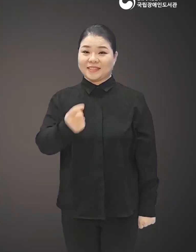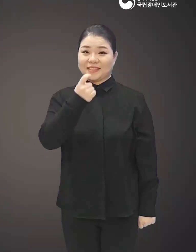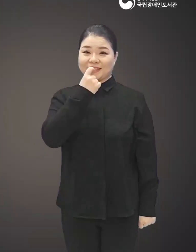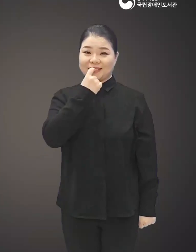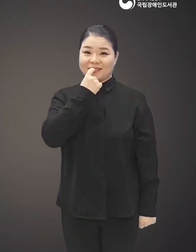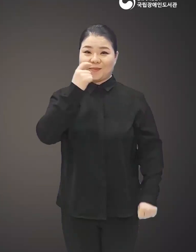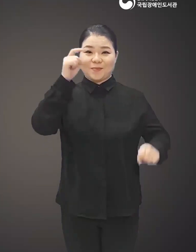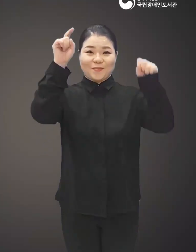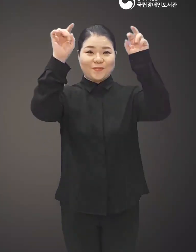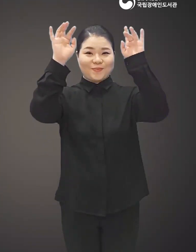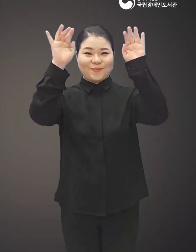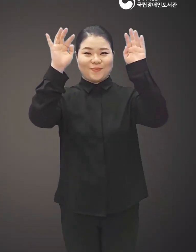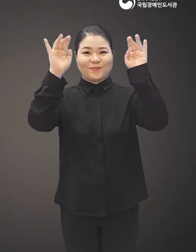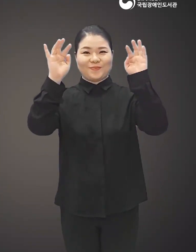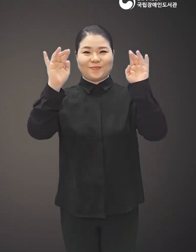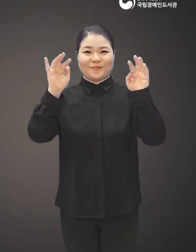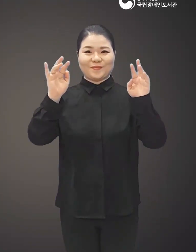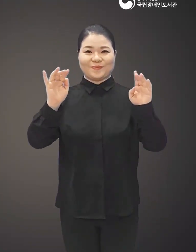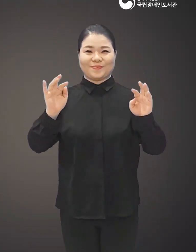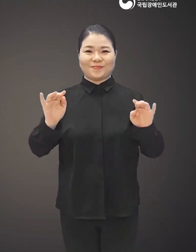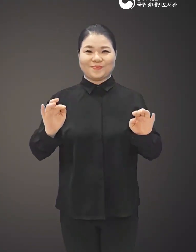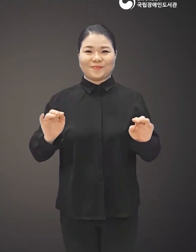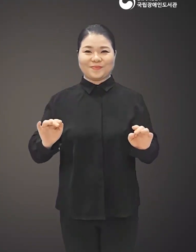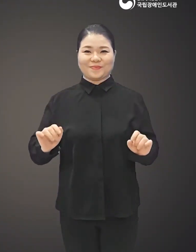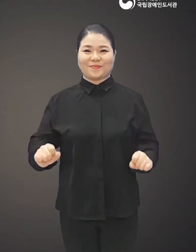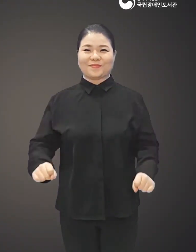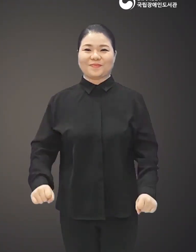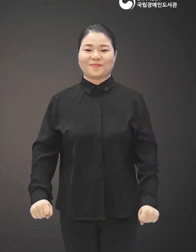눈이 내리고 있습니다.